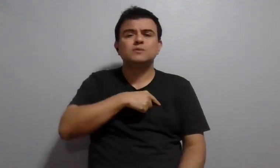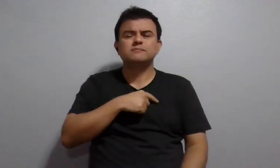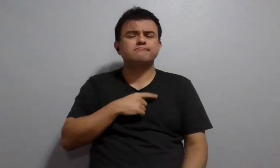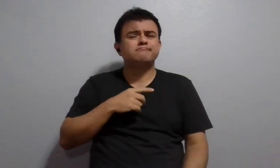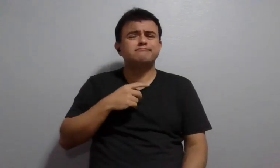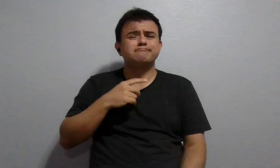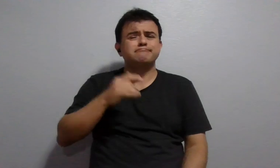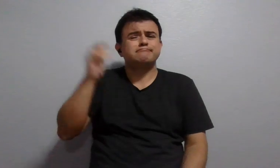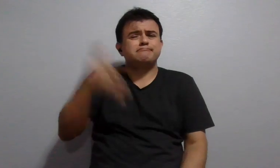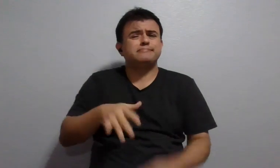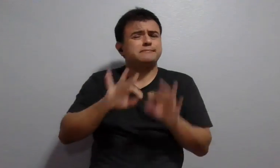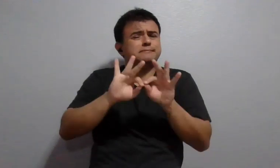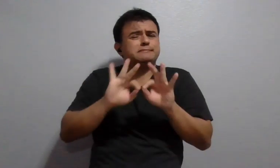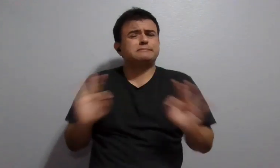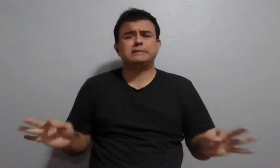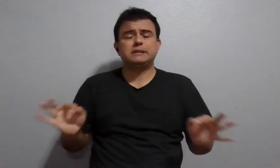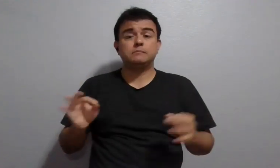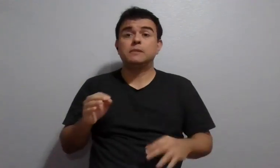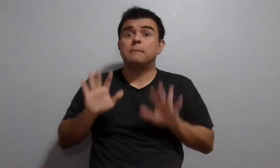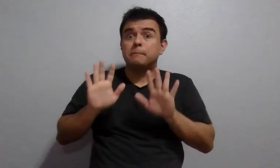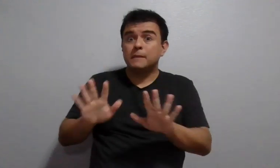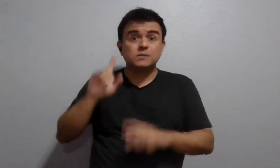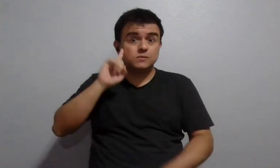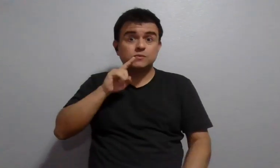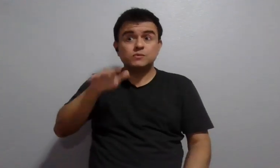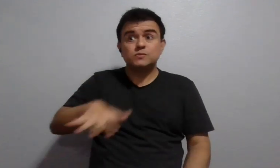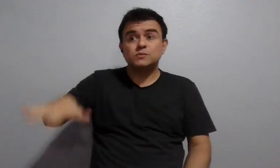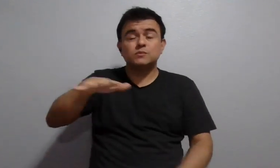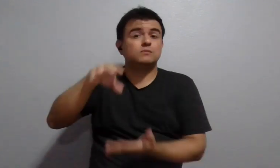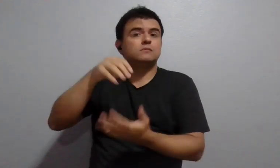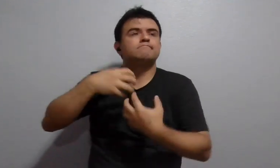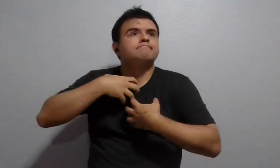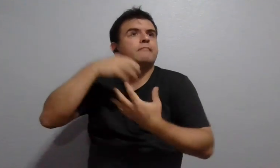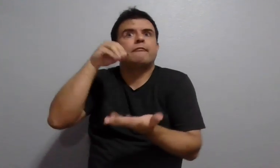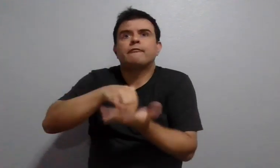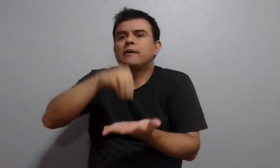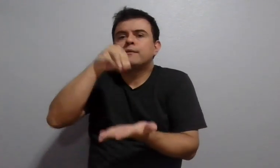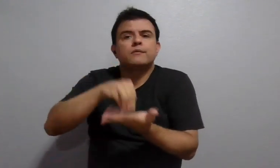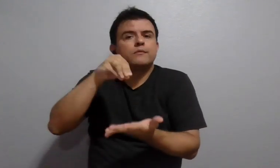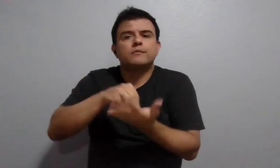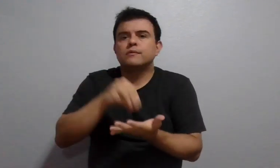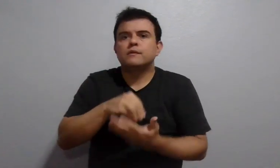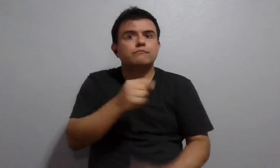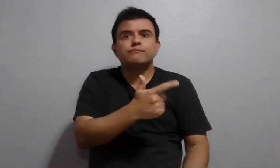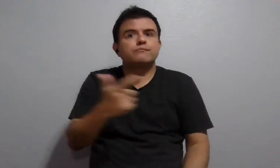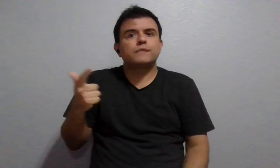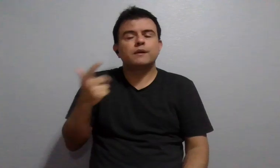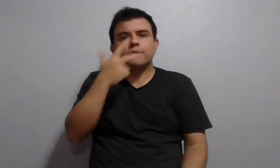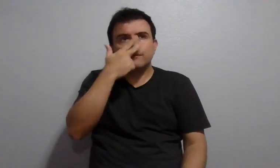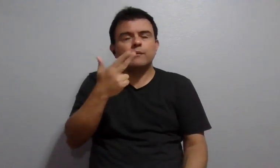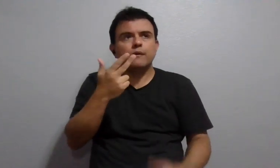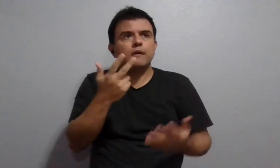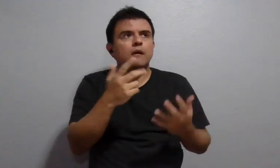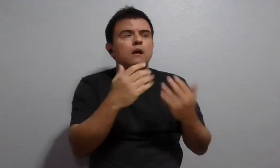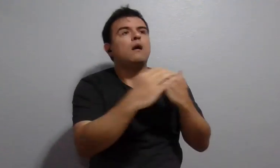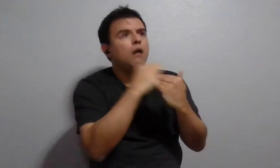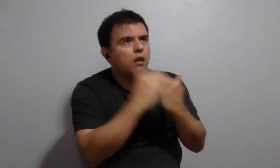simples, mas que eles sentem muita falta porque não tem um feedback dizendo sim, faça isso, não faça aquilo.